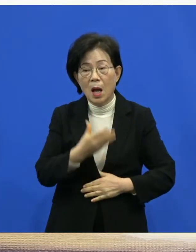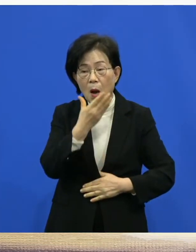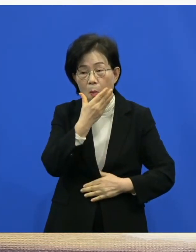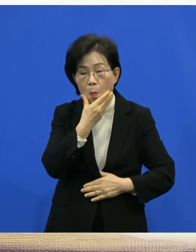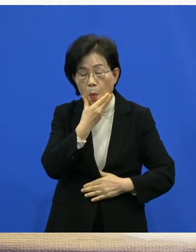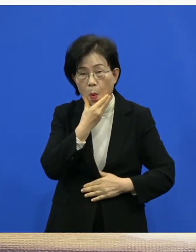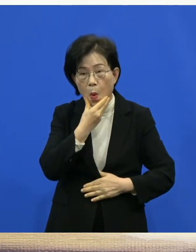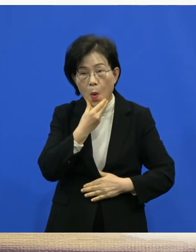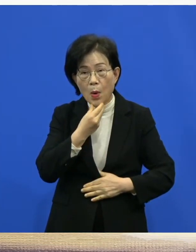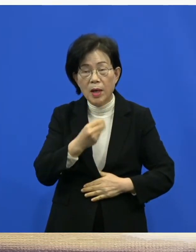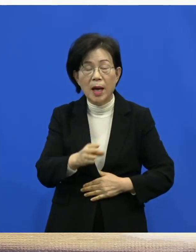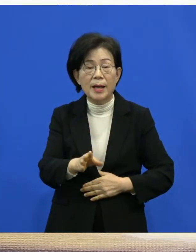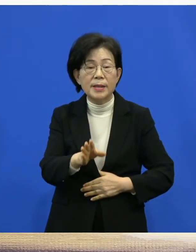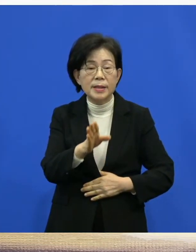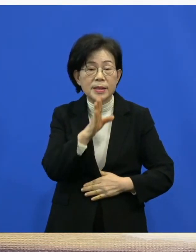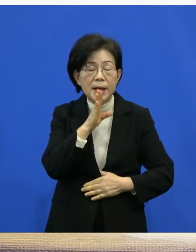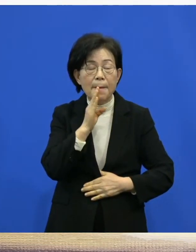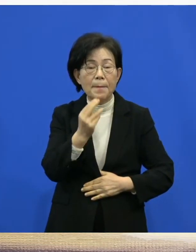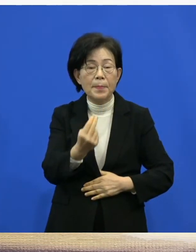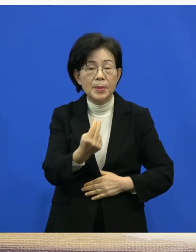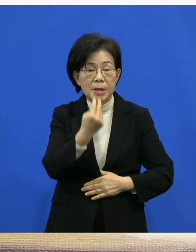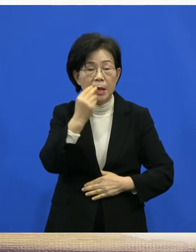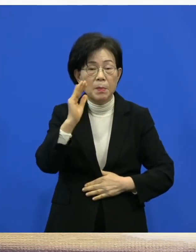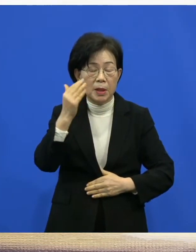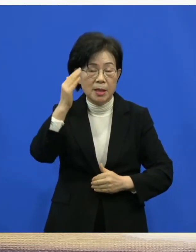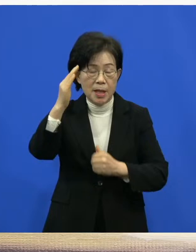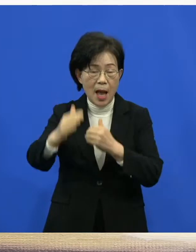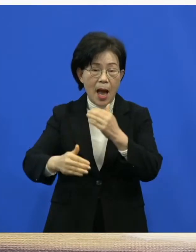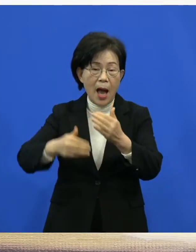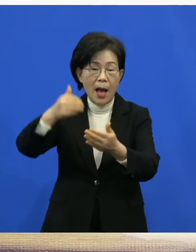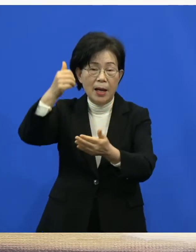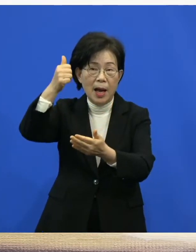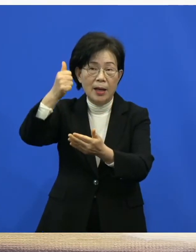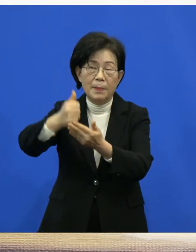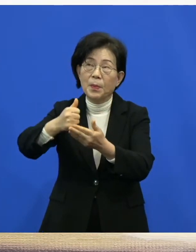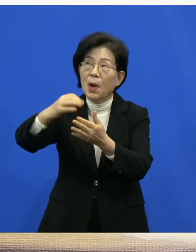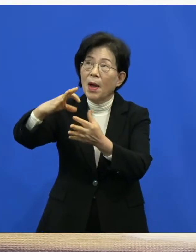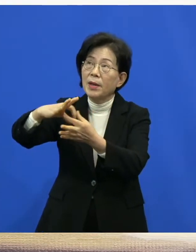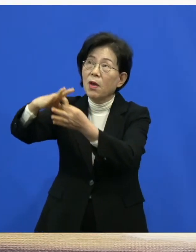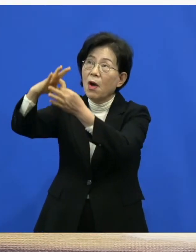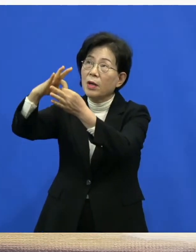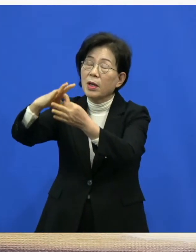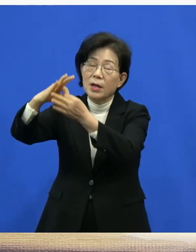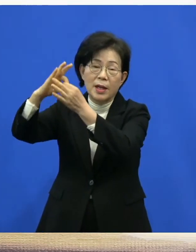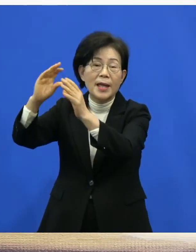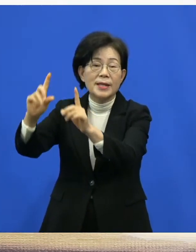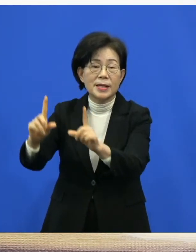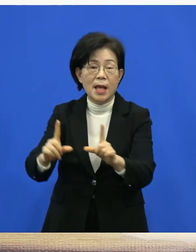복이란 참 생명이신 하나님과 연결되어 있는 상태.